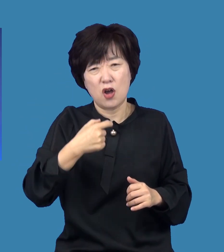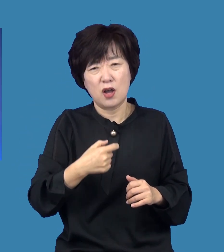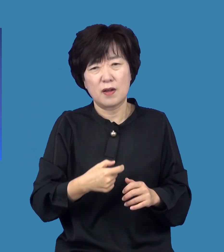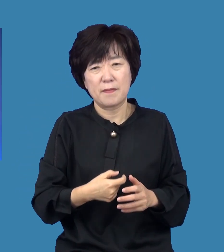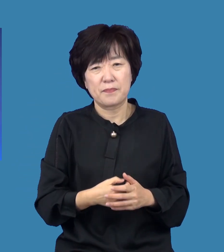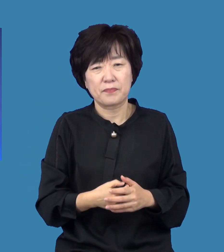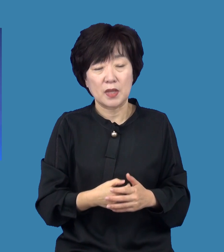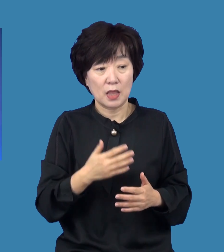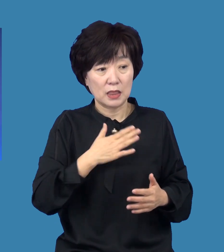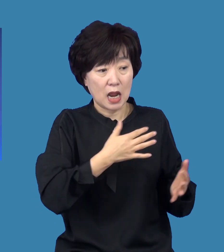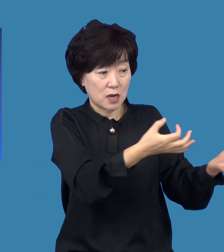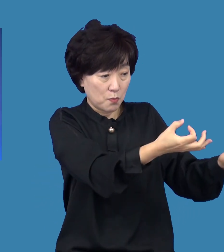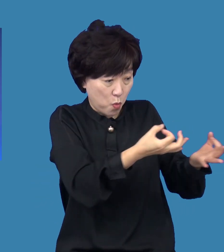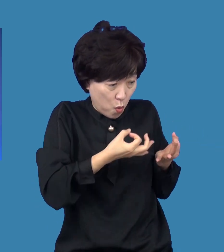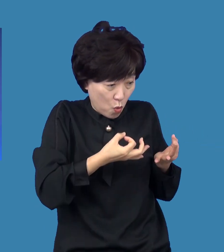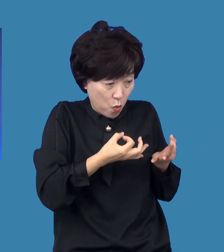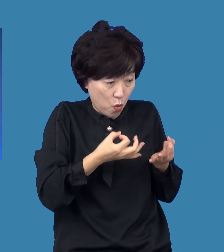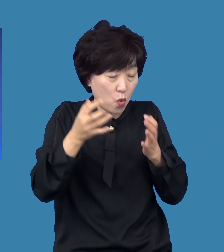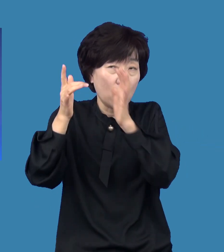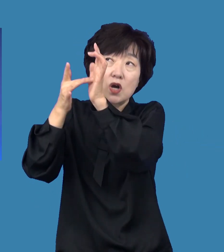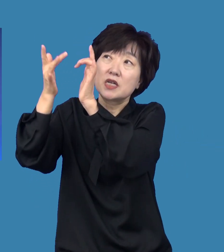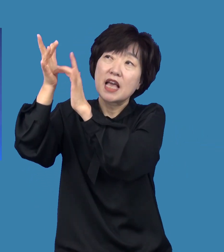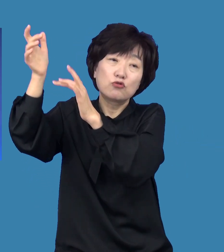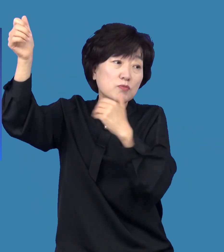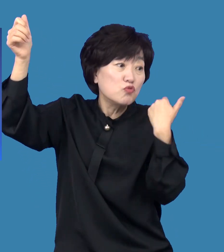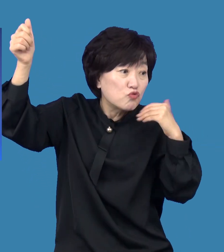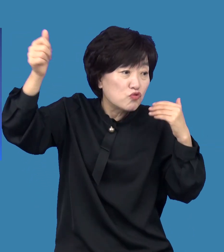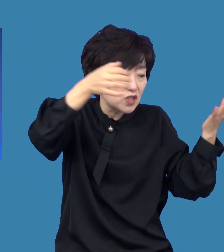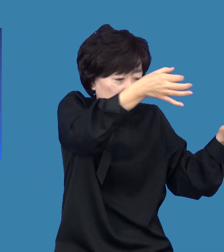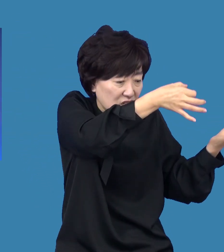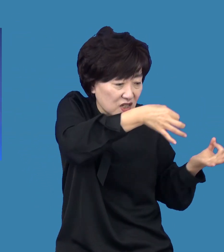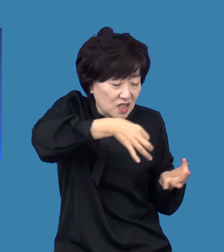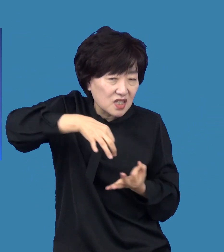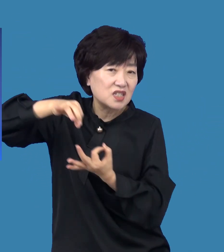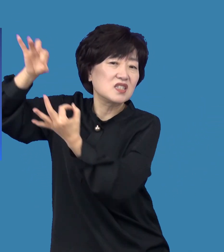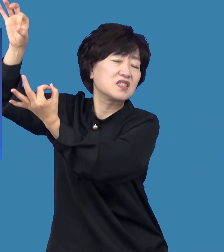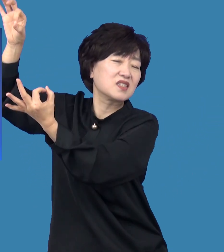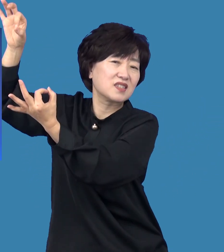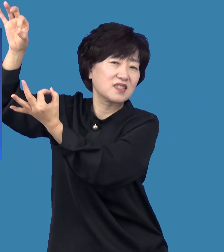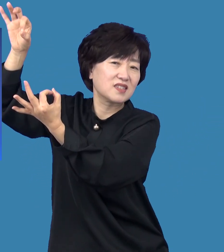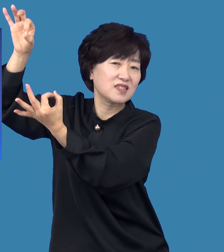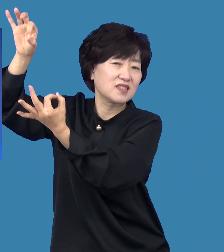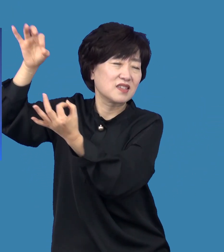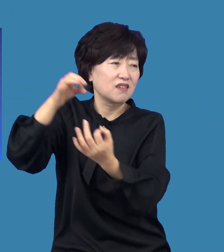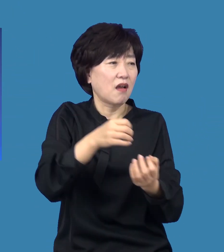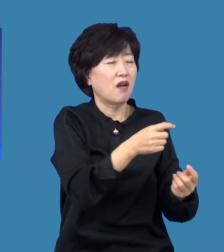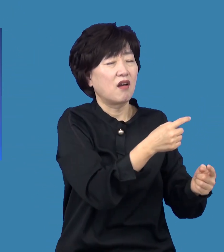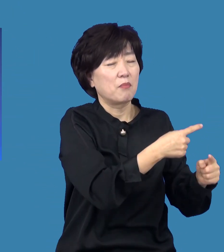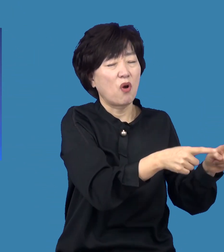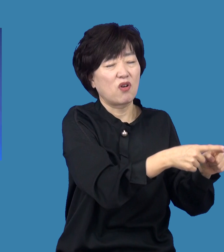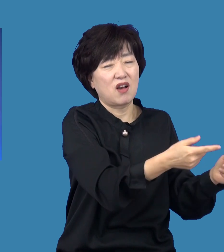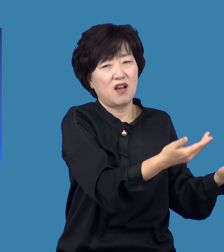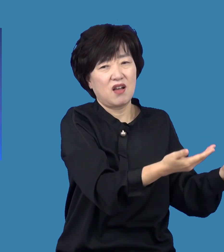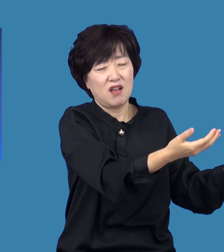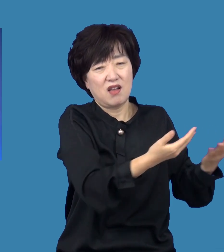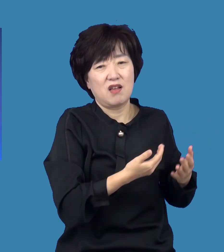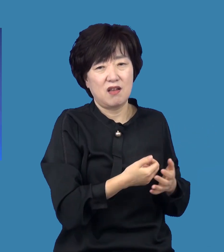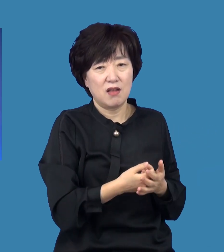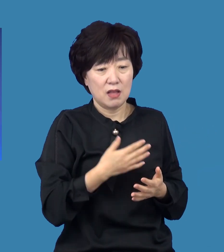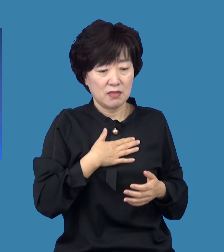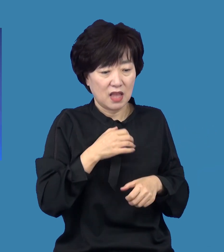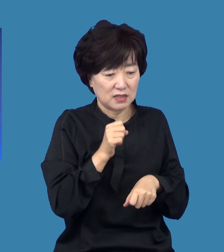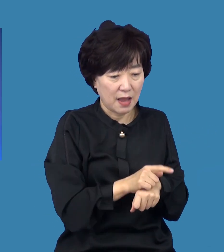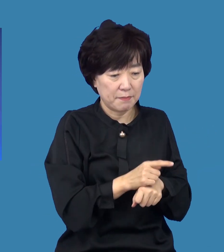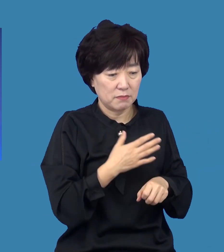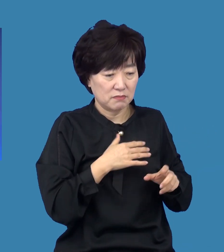예수 그리스도가 어떤 분인지에 대한 걸 평가하는 거잖아. 우리의 선택과 우리의 삶과 우리의 성품을 통해서